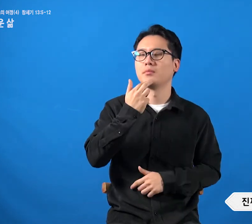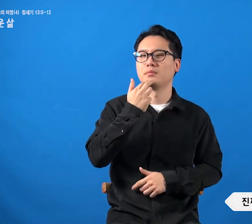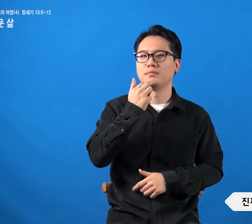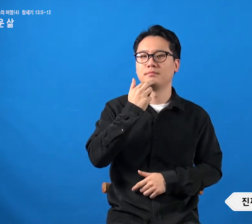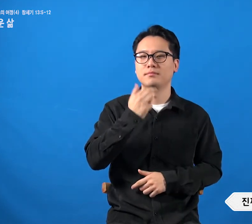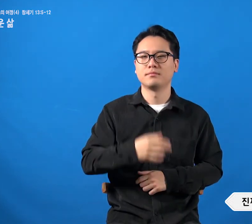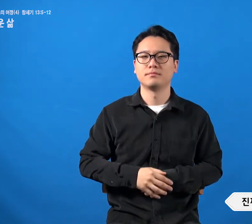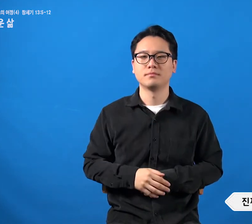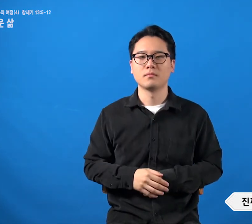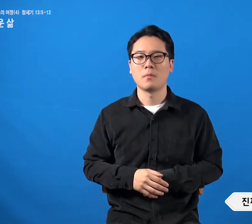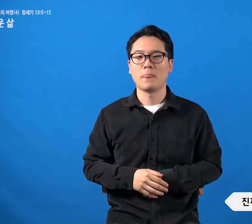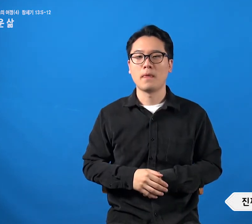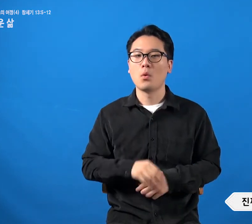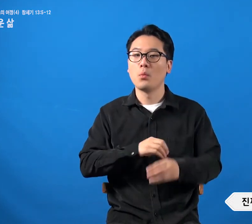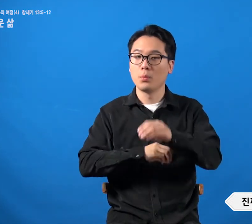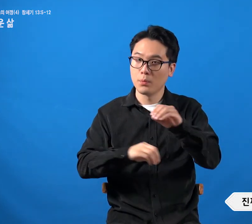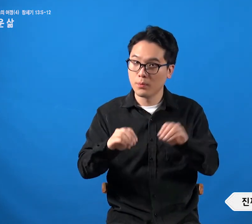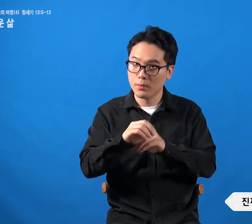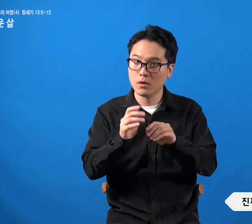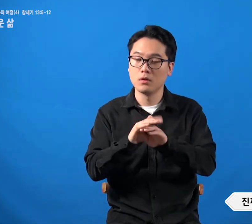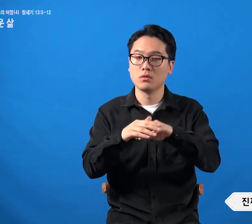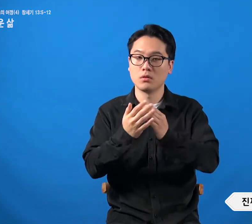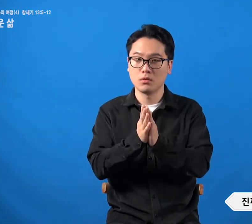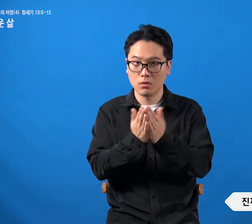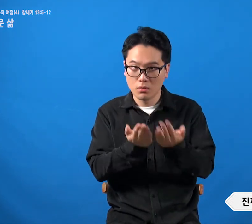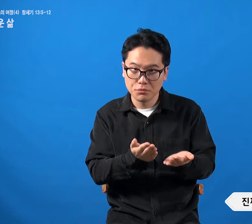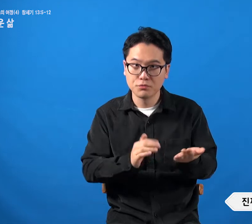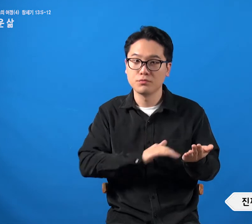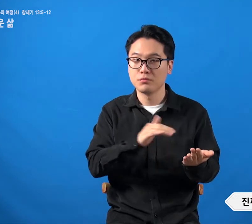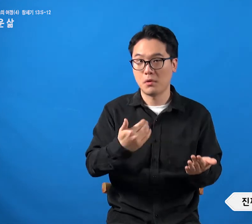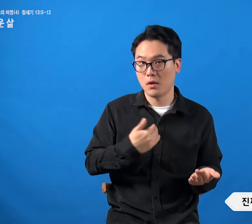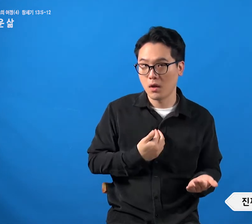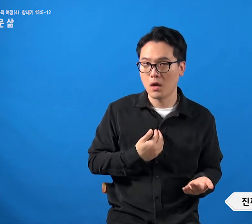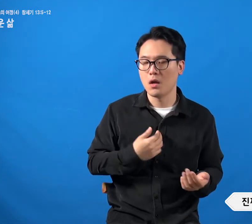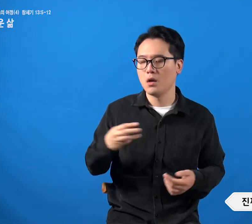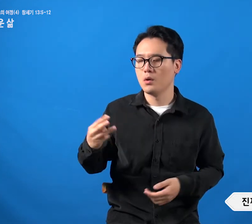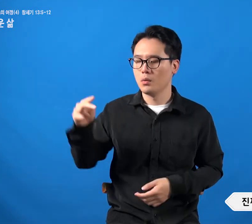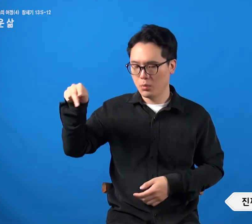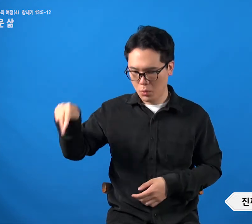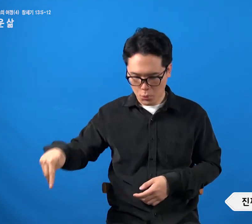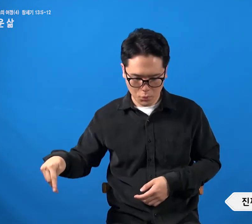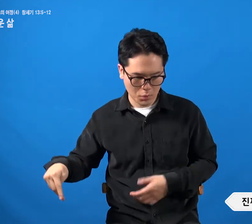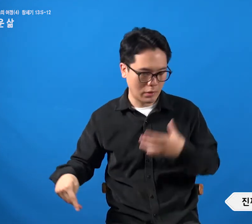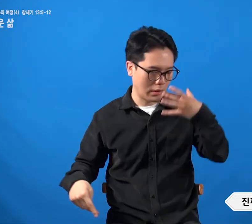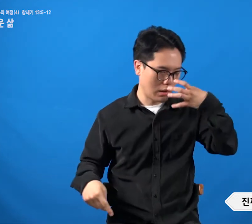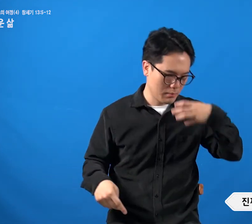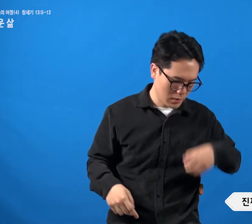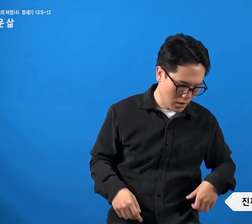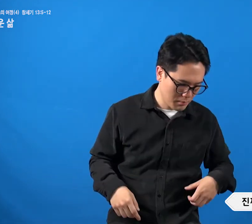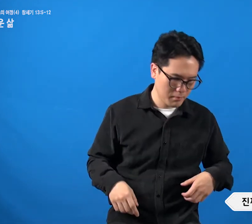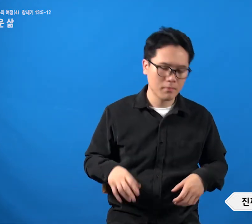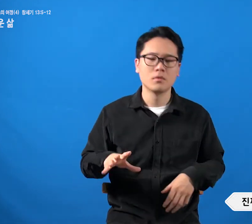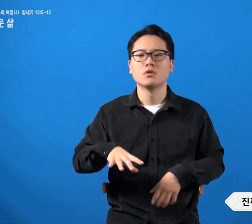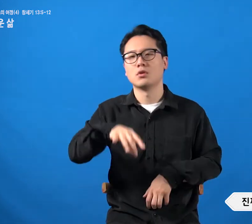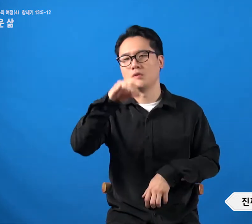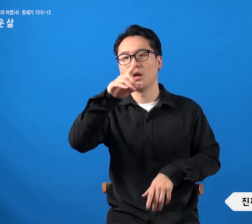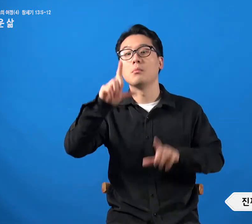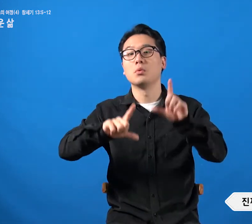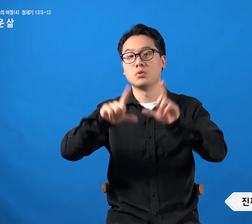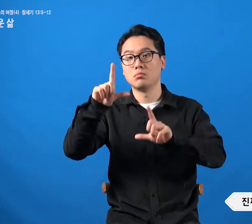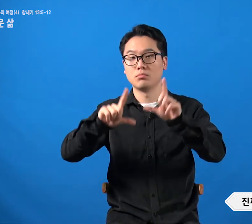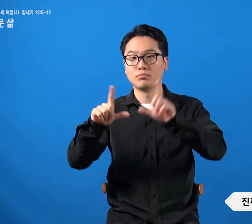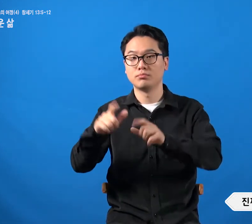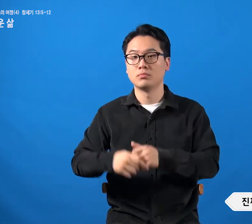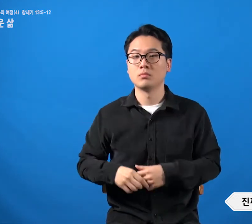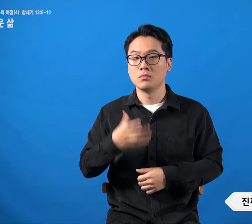롯의 선택과 아브라함의 선택을 분명하게 말씀합니다. 롯에게 먼저 선택권을 주었지만